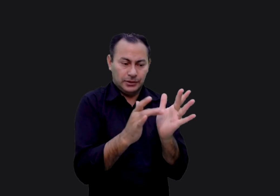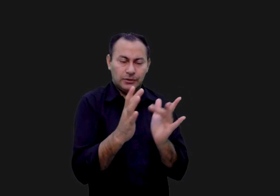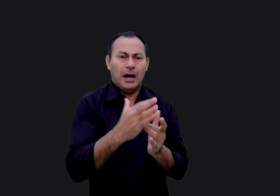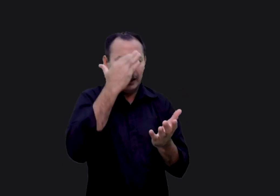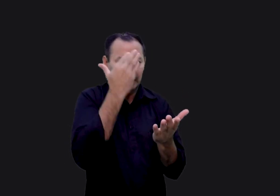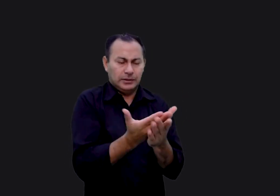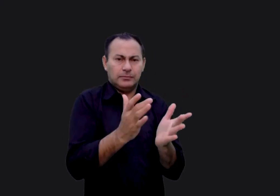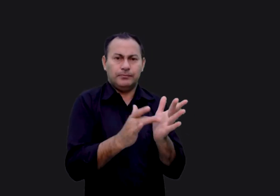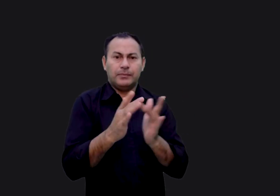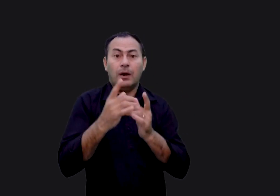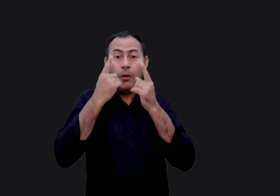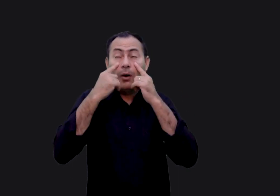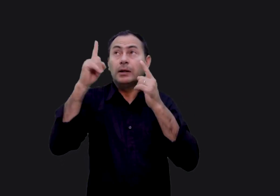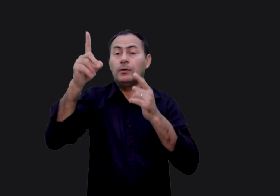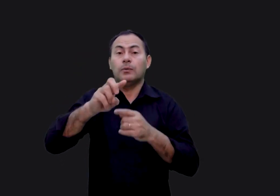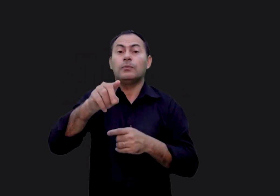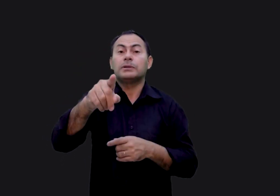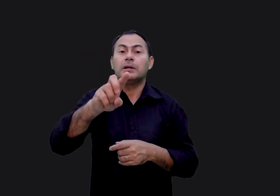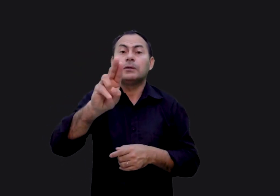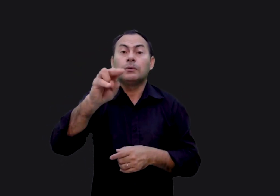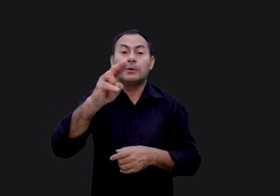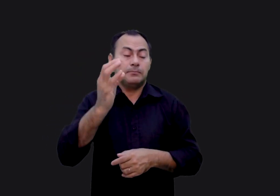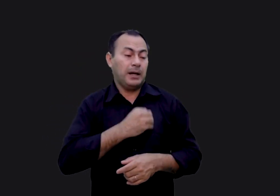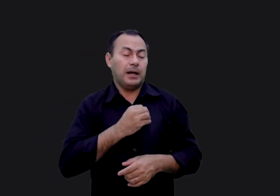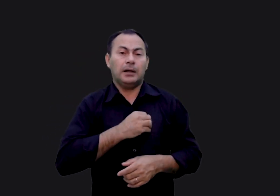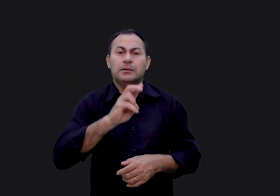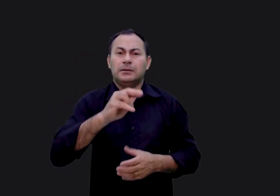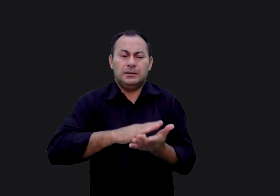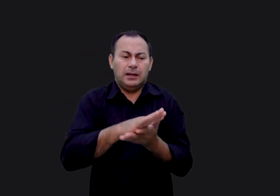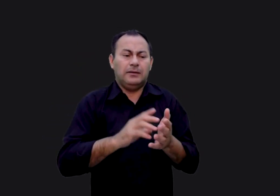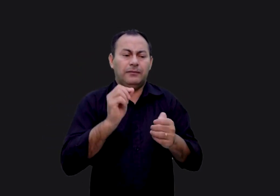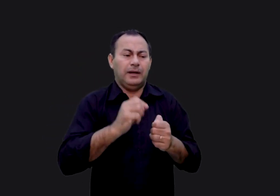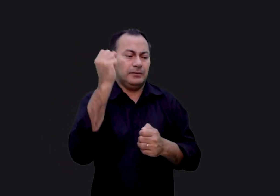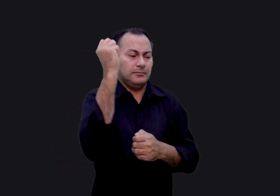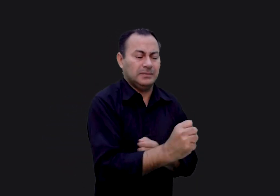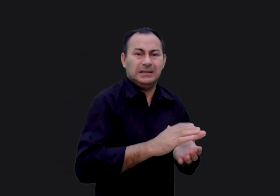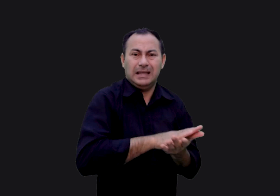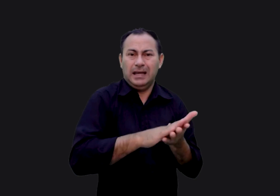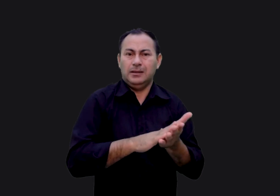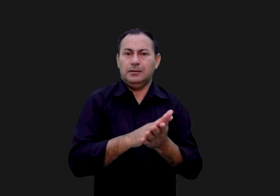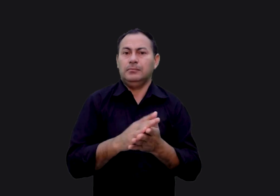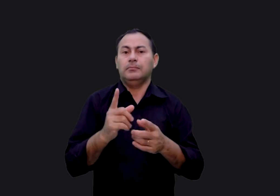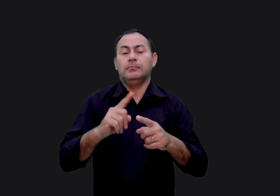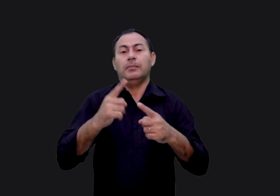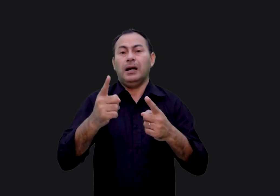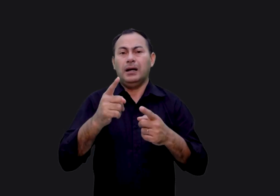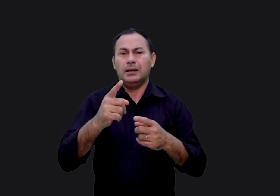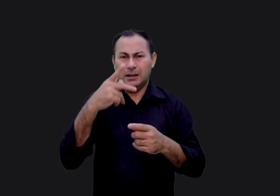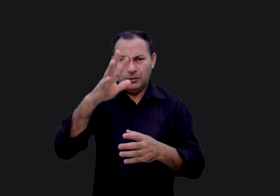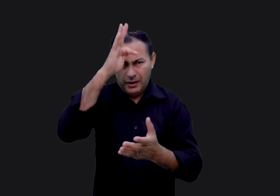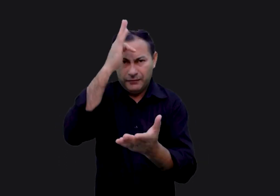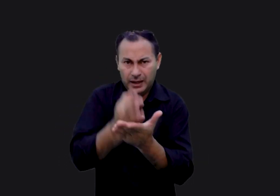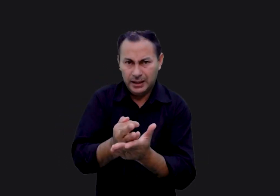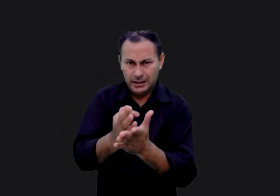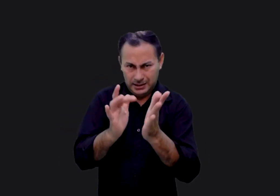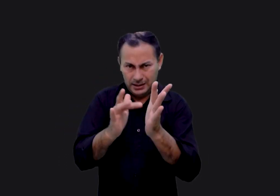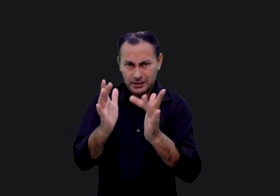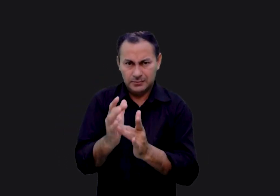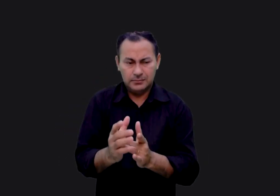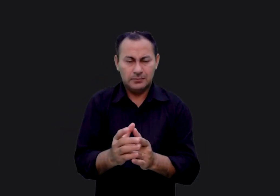Cristo. Aos olhos de Deus é como se você nunca tivesse pecado nem cometido o assassinato. Mas será que sua fé em Cristo implica